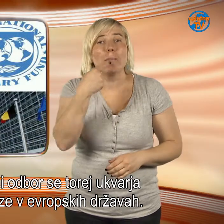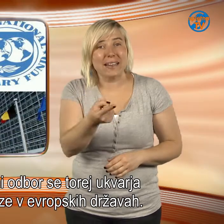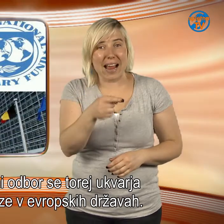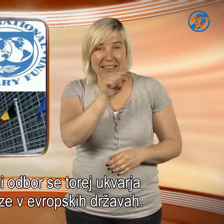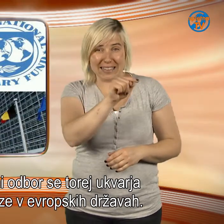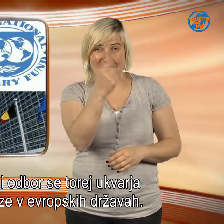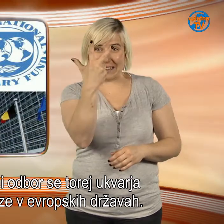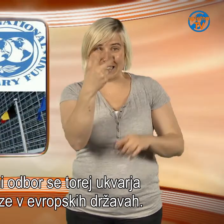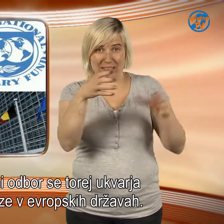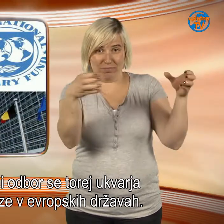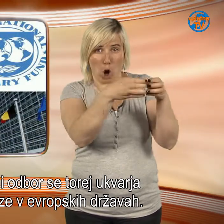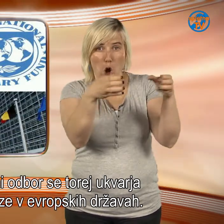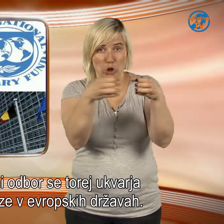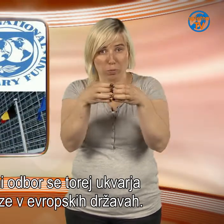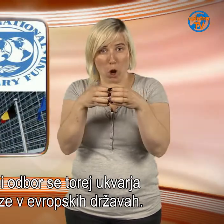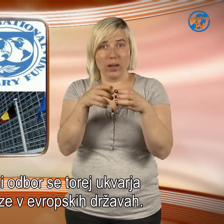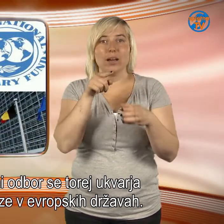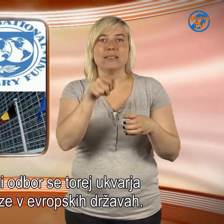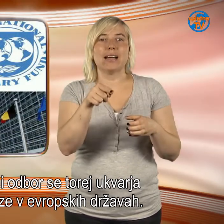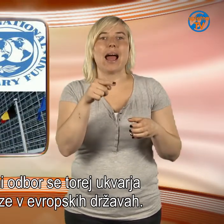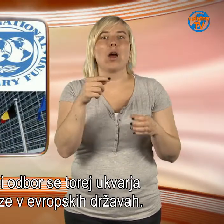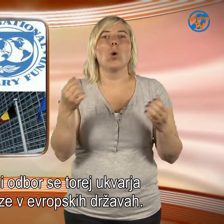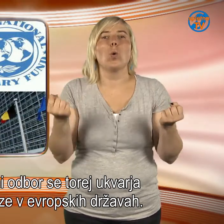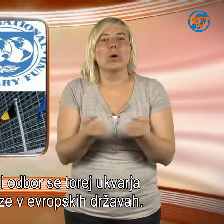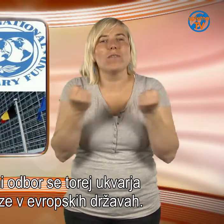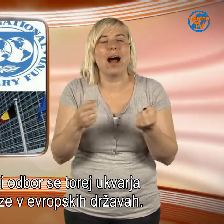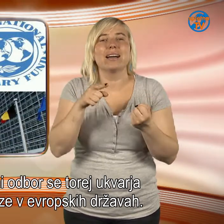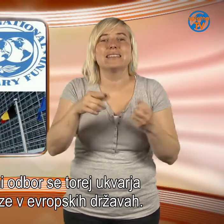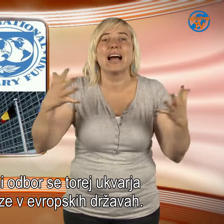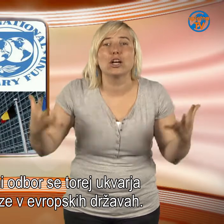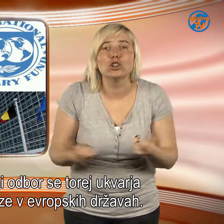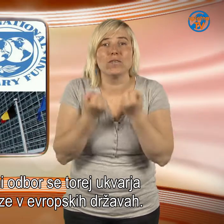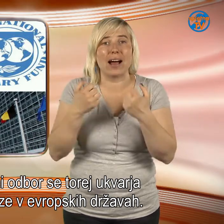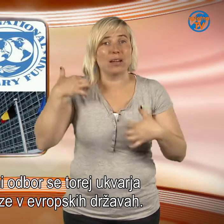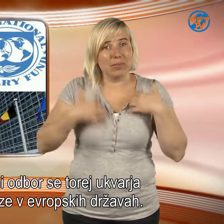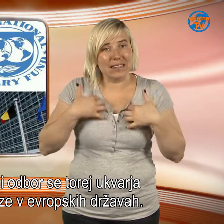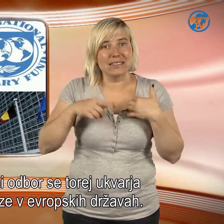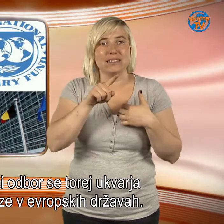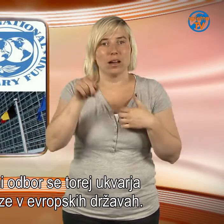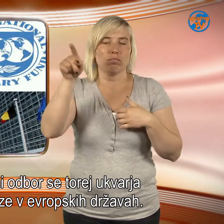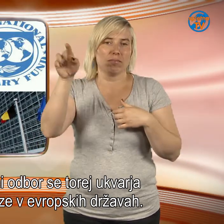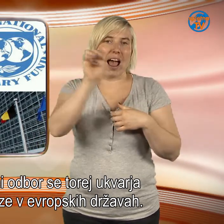Omenjeni tridelni odbor se torej ukvarja z reševanjem krize v evropskih državah.